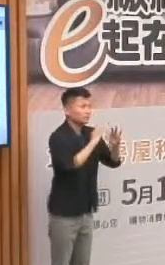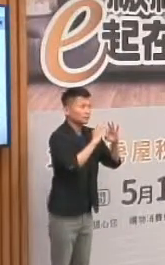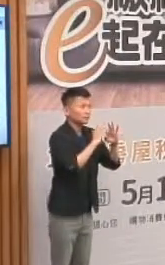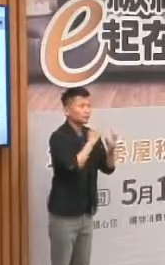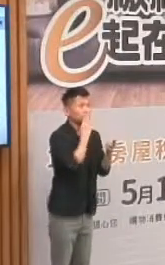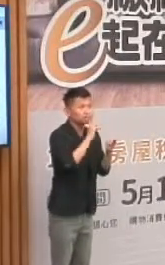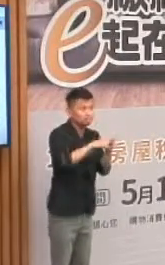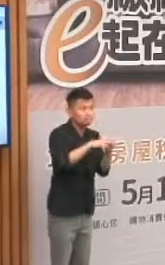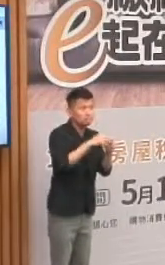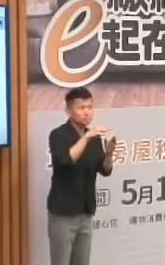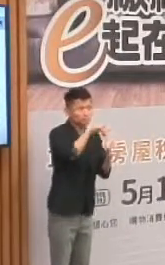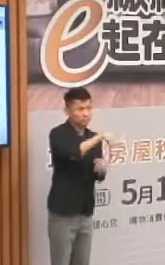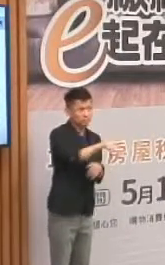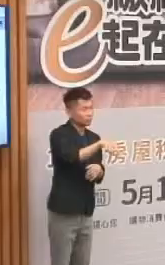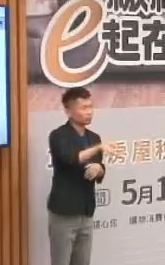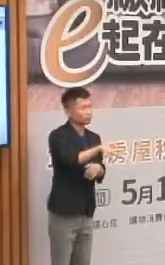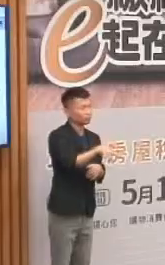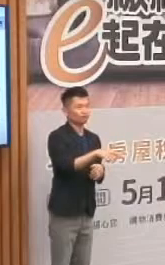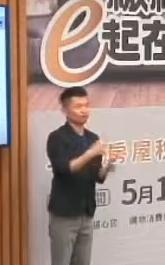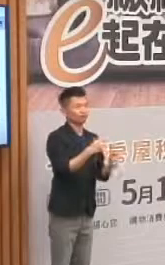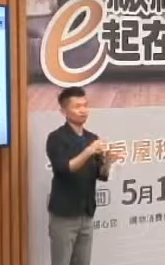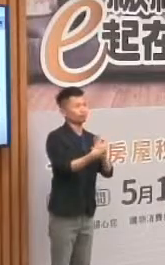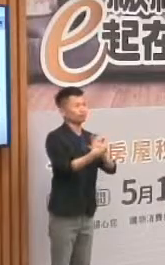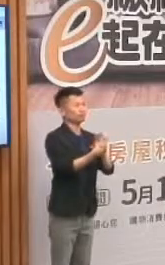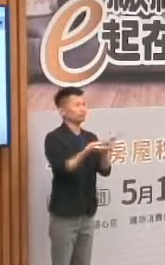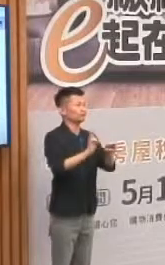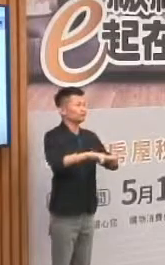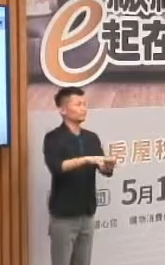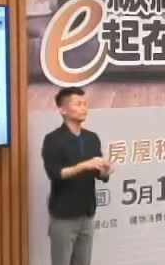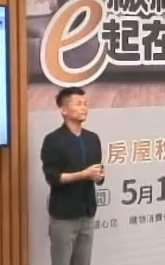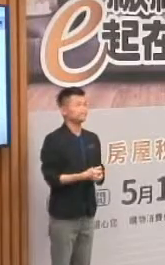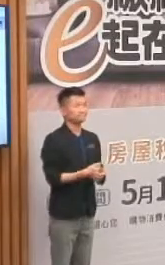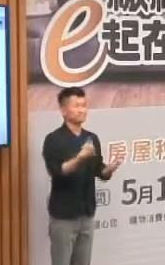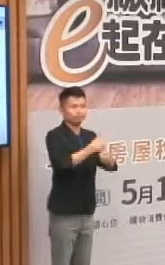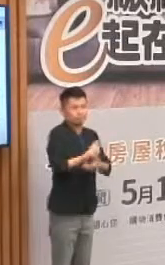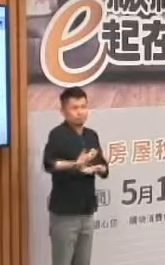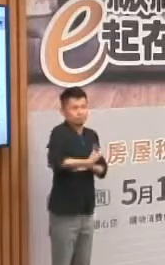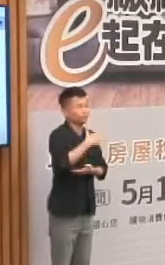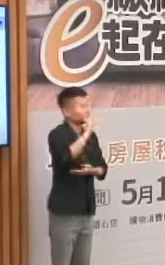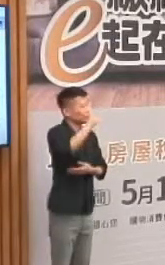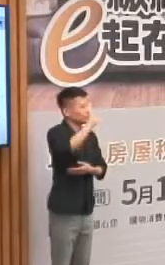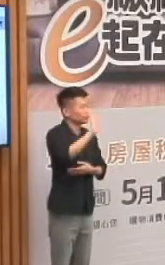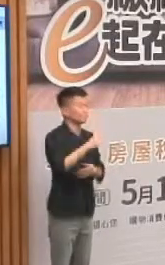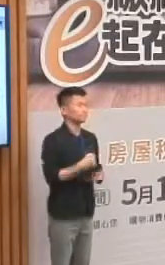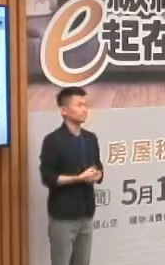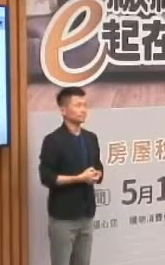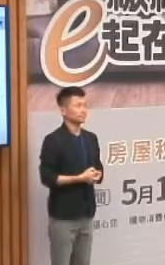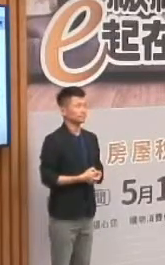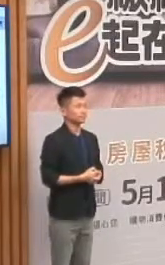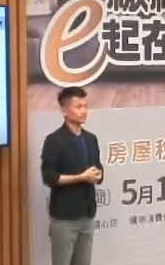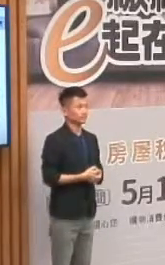还有说邮局的部分其实是不代收的，当然也有部分银行是没有收了啊，绝大部分的银